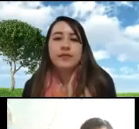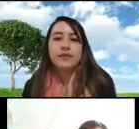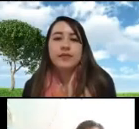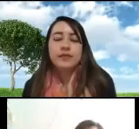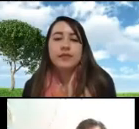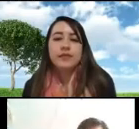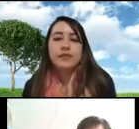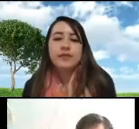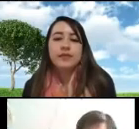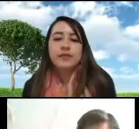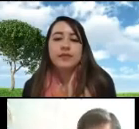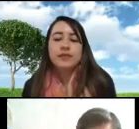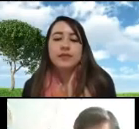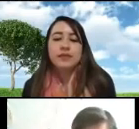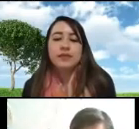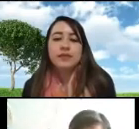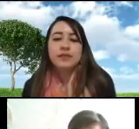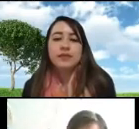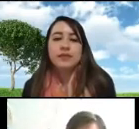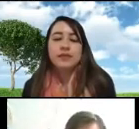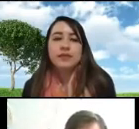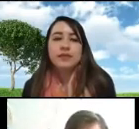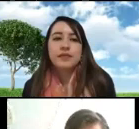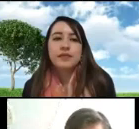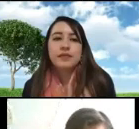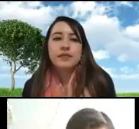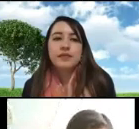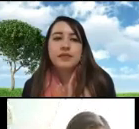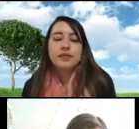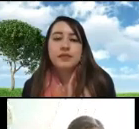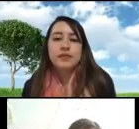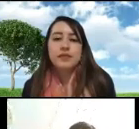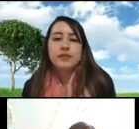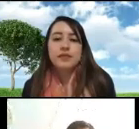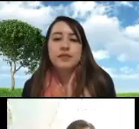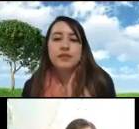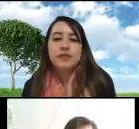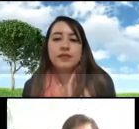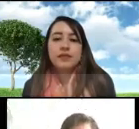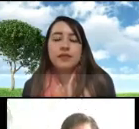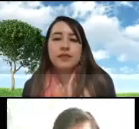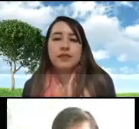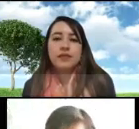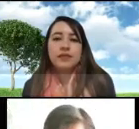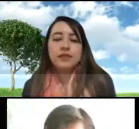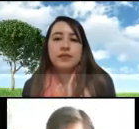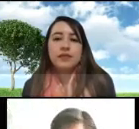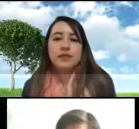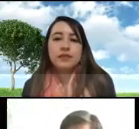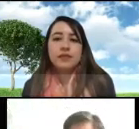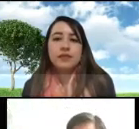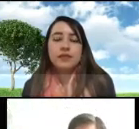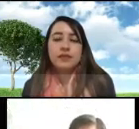agua, mientras que los ecosistemas terrestres se definen por la vegetación que tienen, resultado del clima, el relieve y el